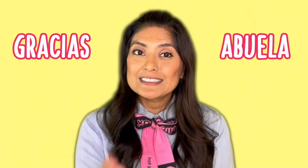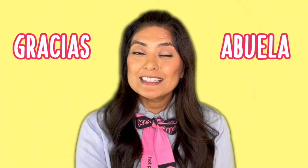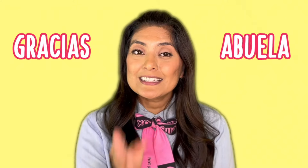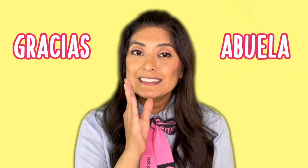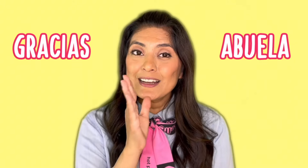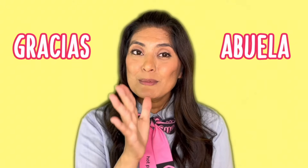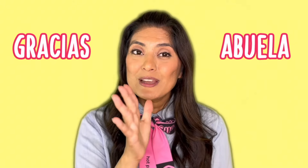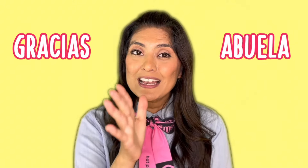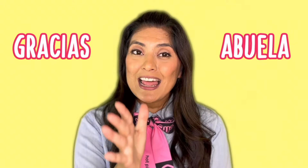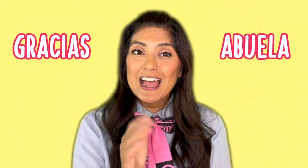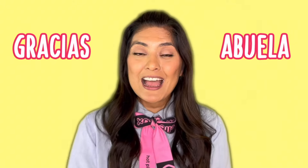Gracias, abuela.